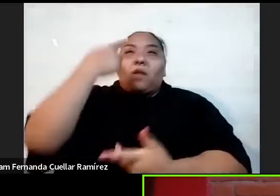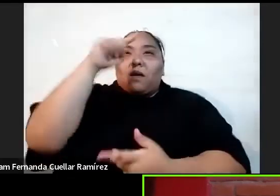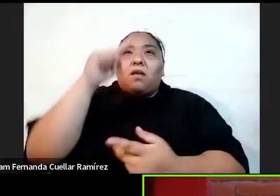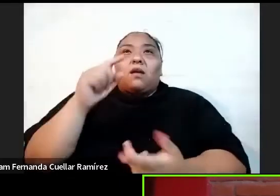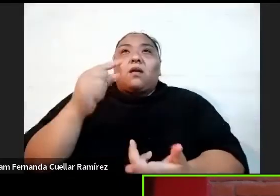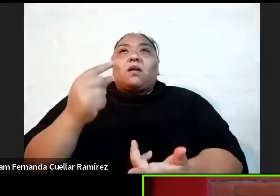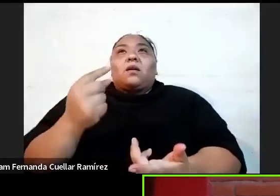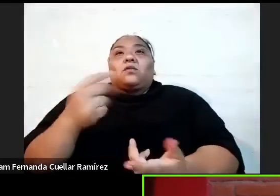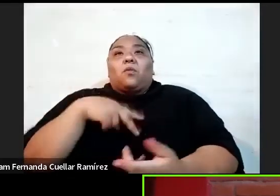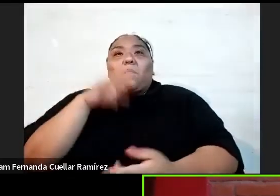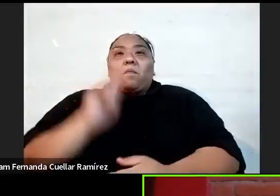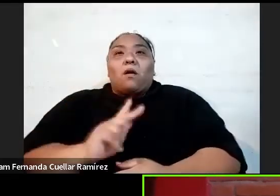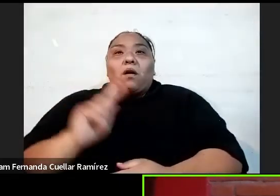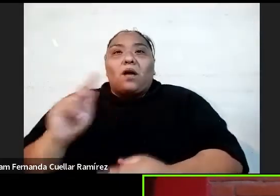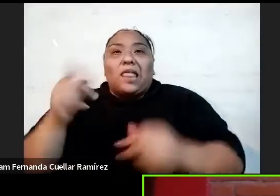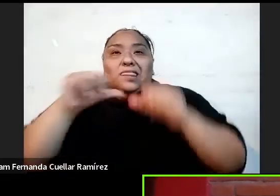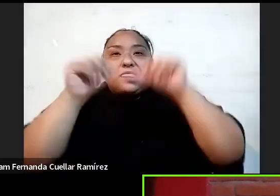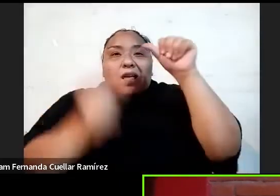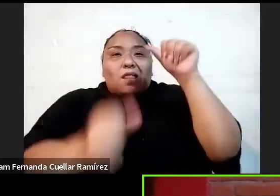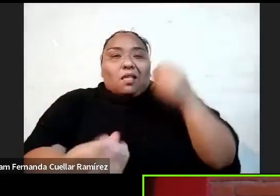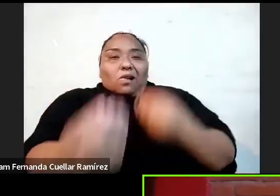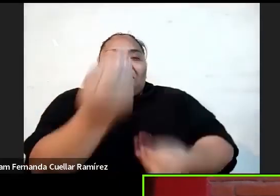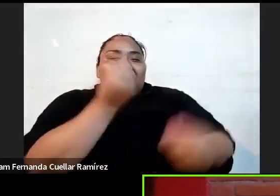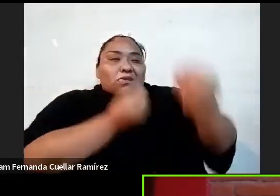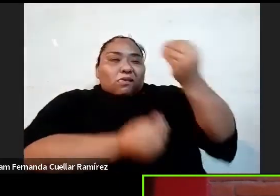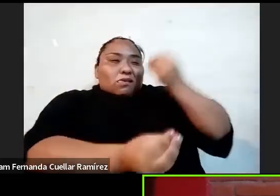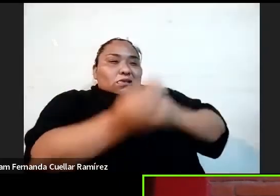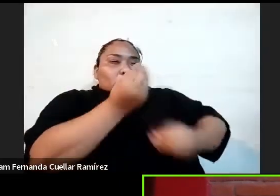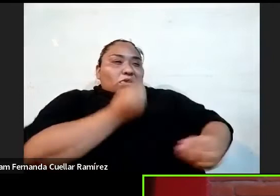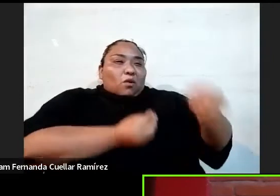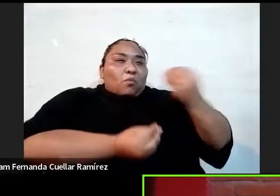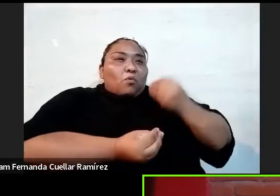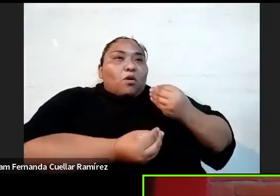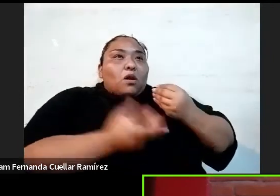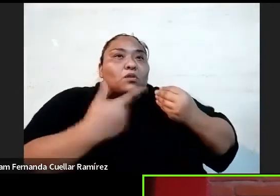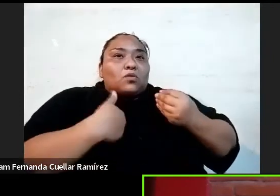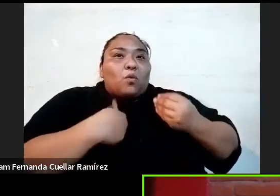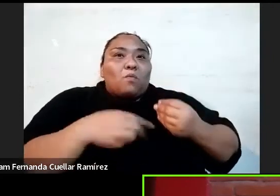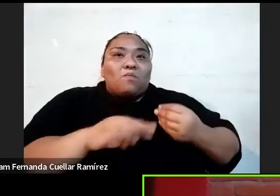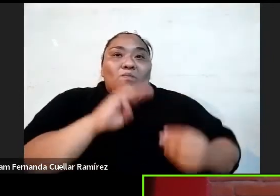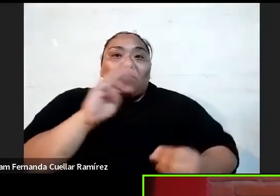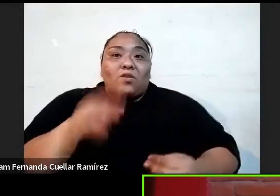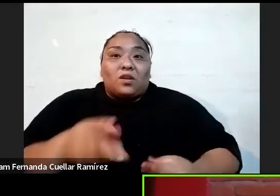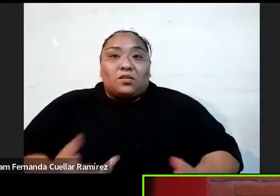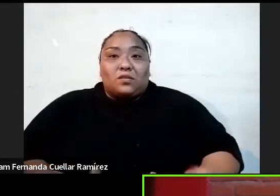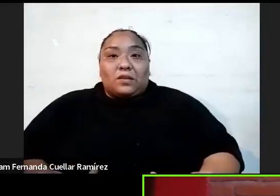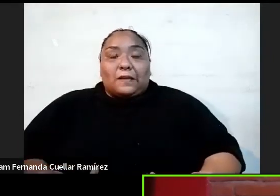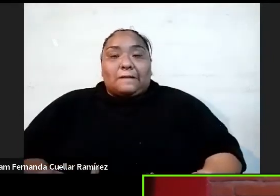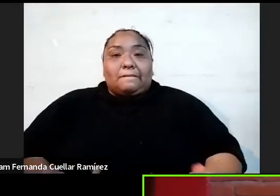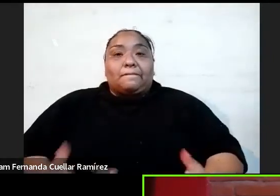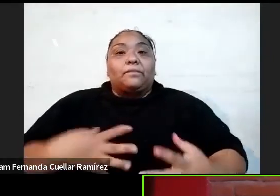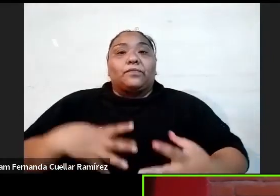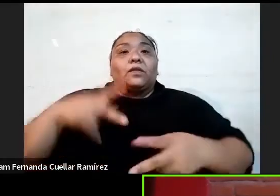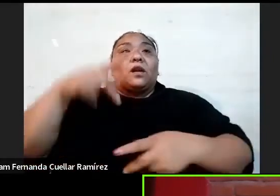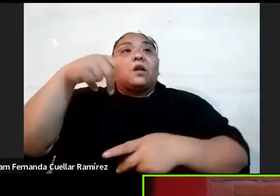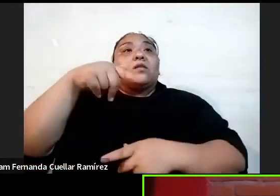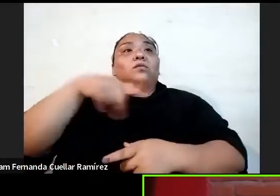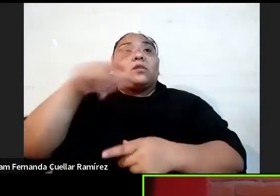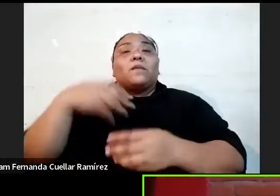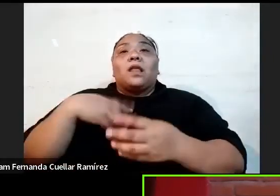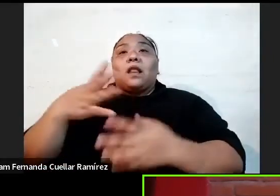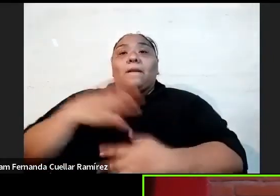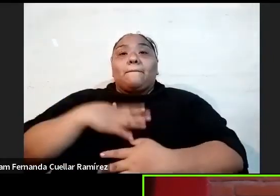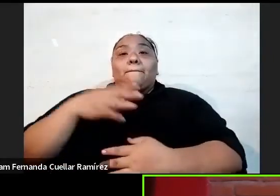loco porque no sé, está muy fuerte ese tema. Lo hice con la canción Maybe This Time de Liza